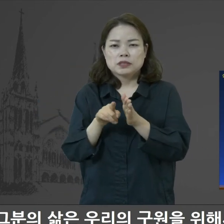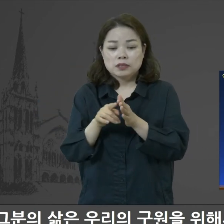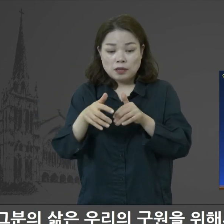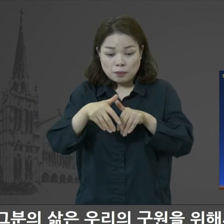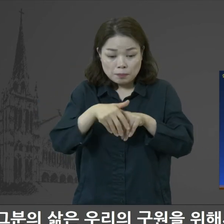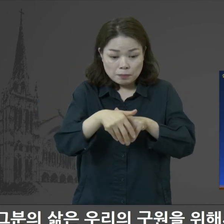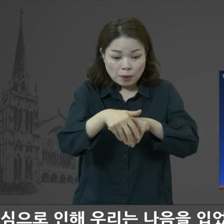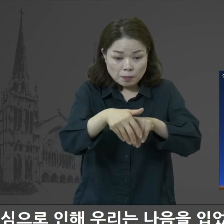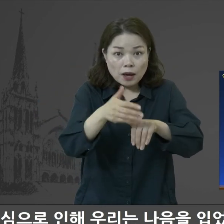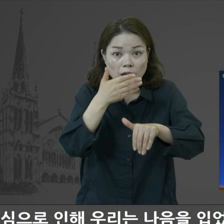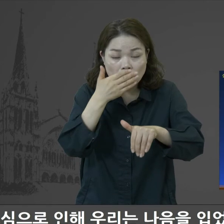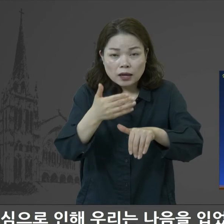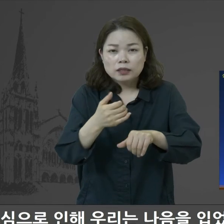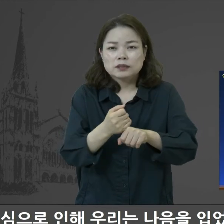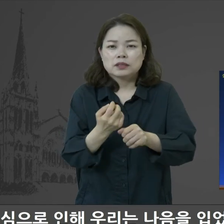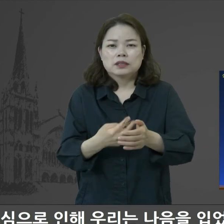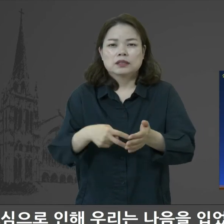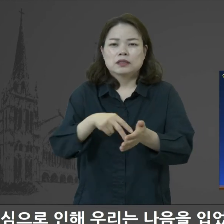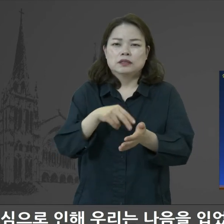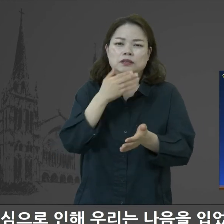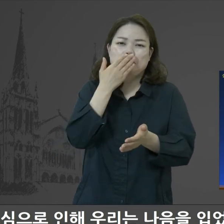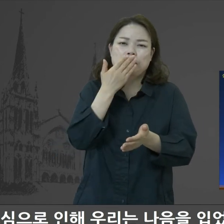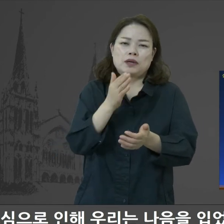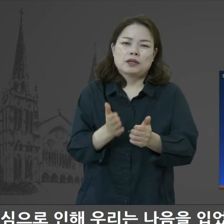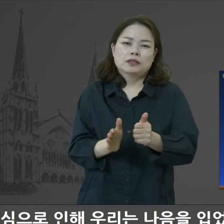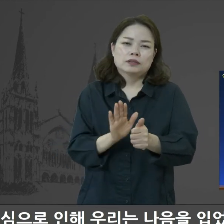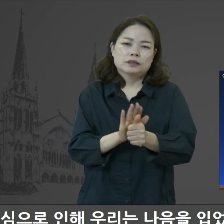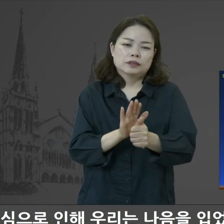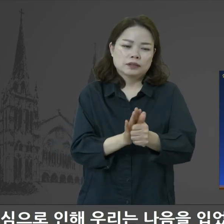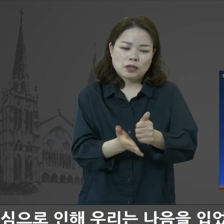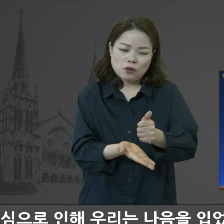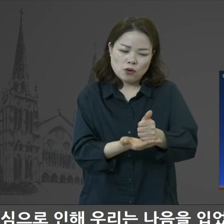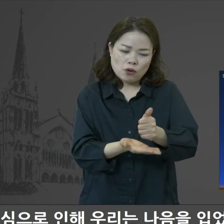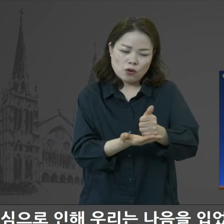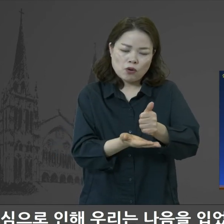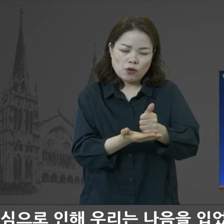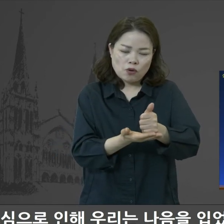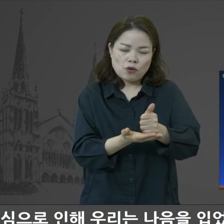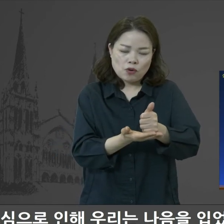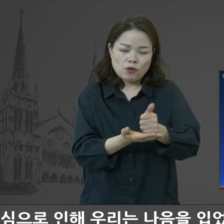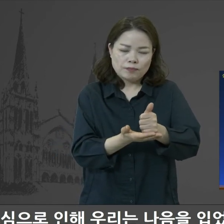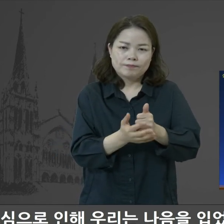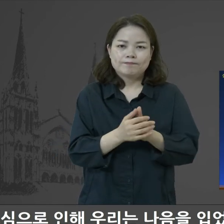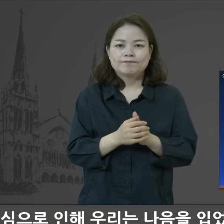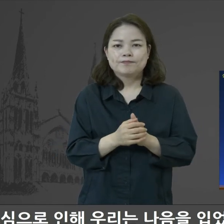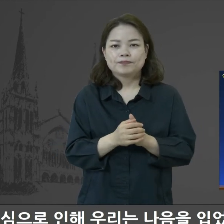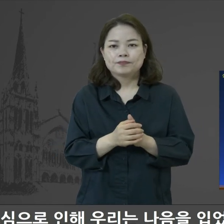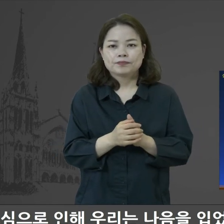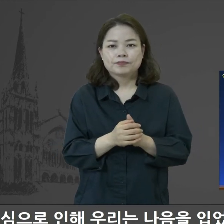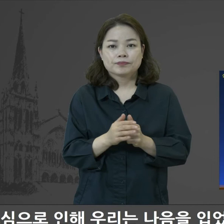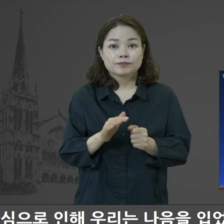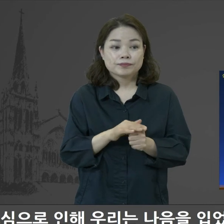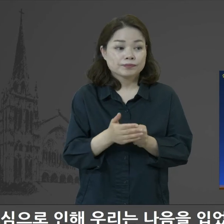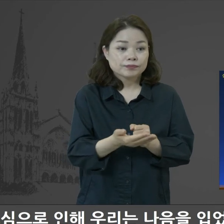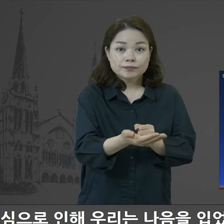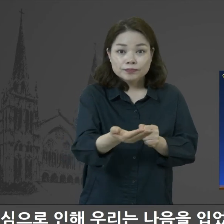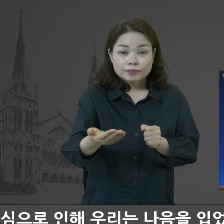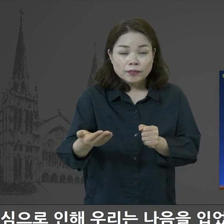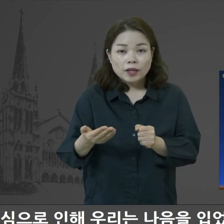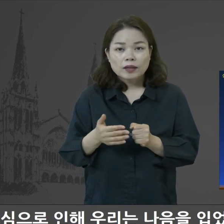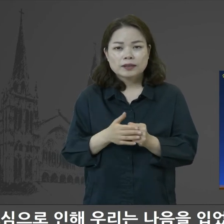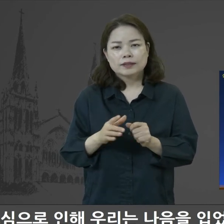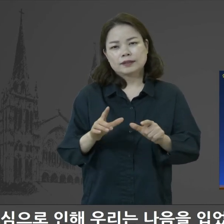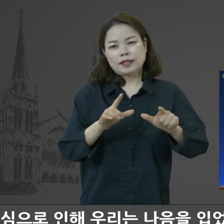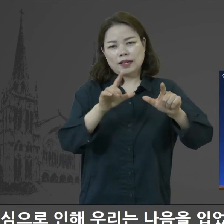수 있도록, 일어설 수 있도록 칭찬과 격려를 하고 계십니다. 사랑하는 여러분,